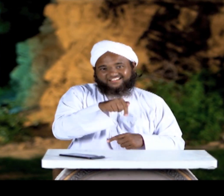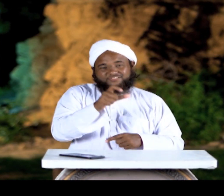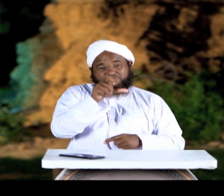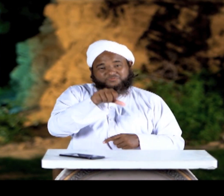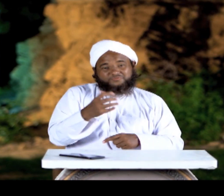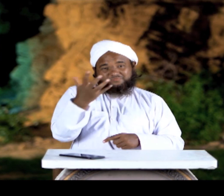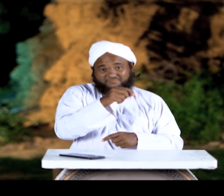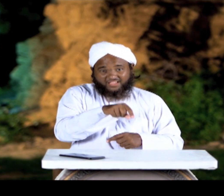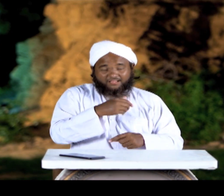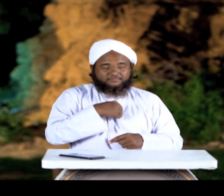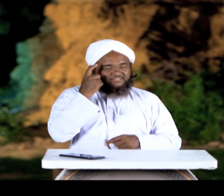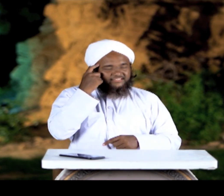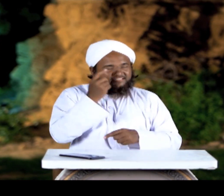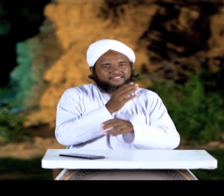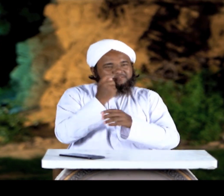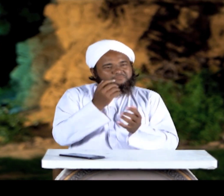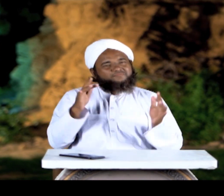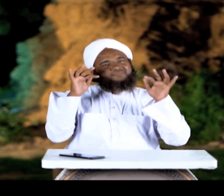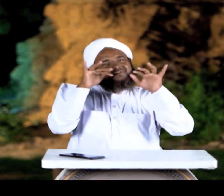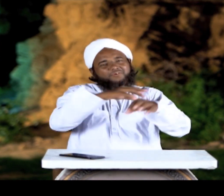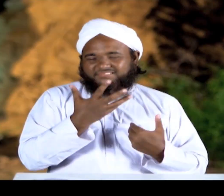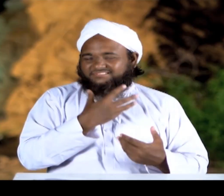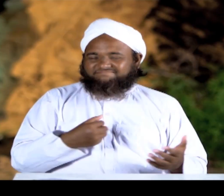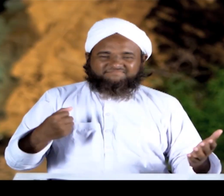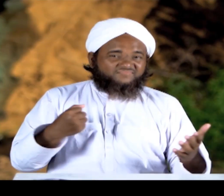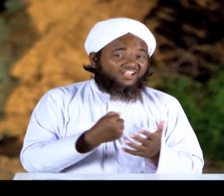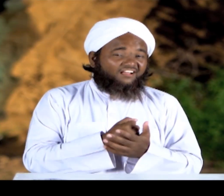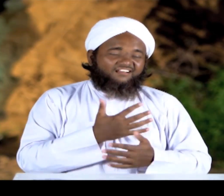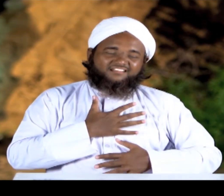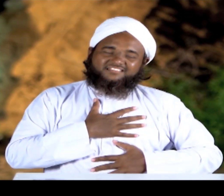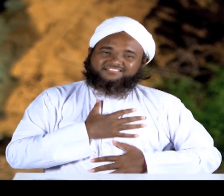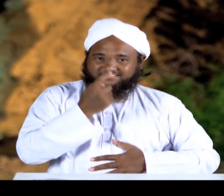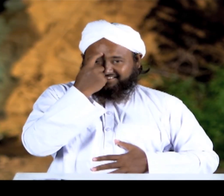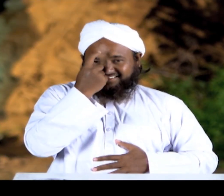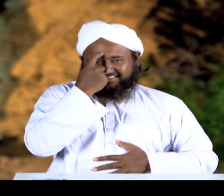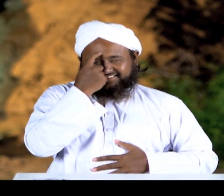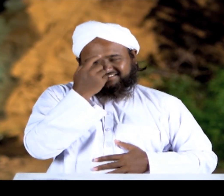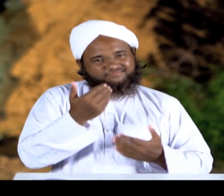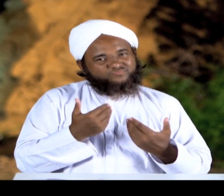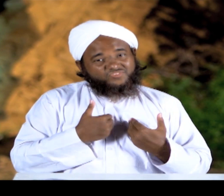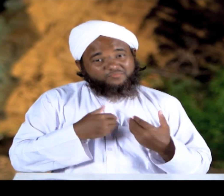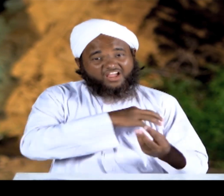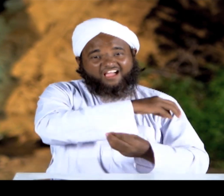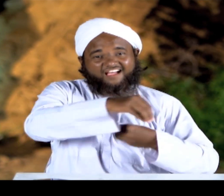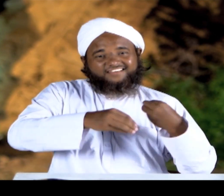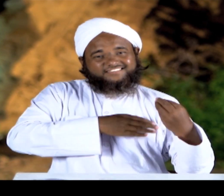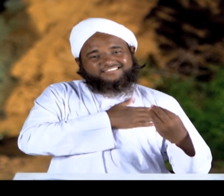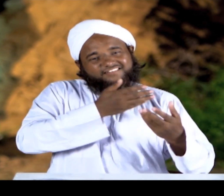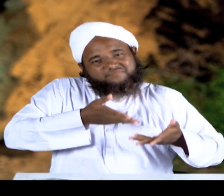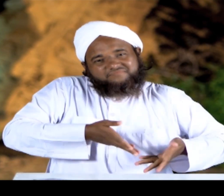ہوں گے۔ یہ خیال آتے ہی بوڑھے صاحب نے نہایت حسرت سے کہا، اے کاش میں بھی حج سے مشرف